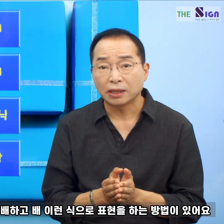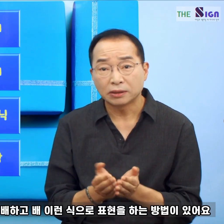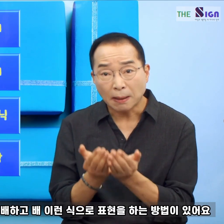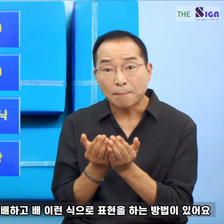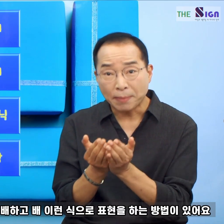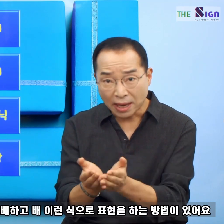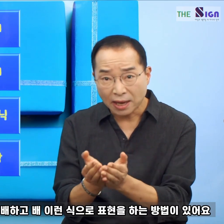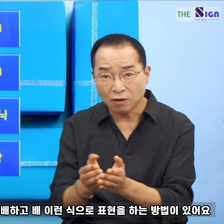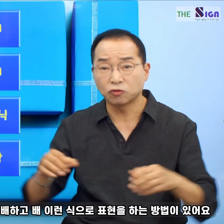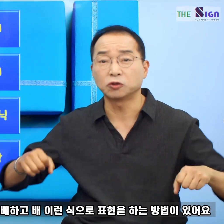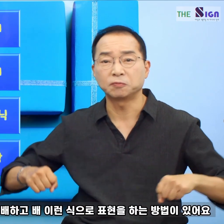일단 배하고